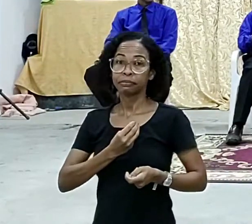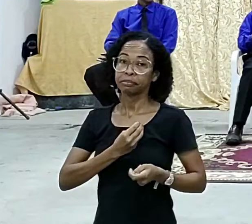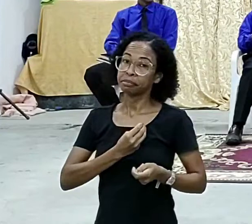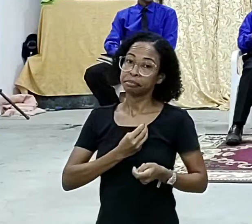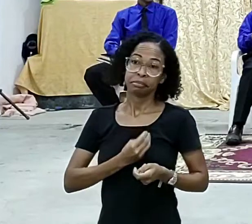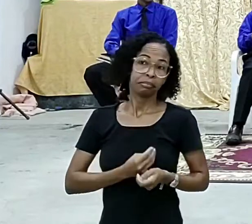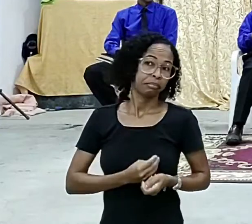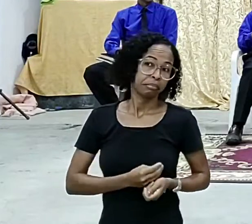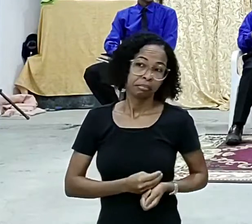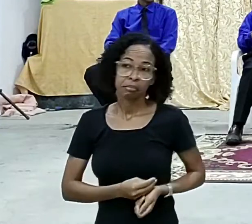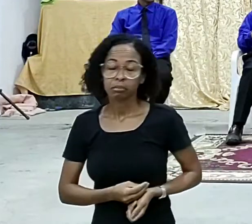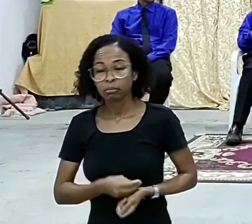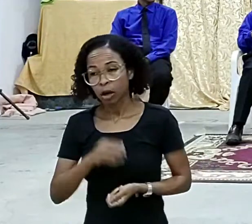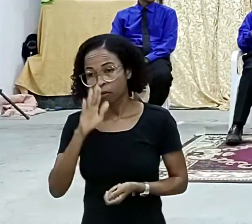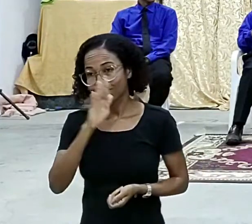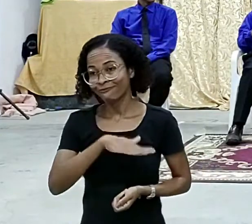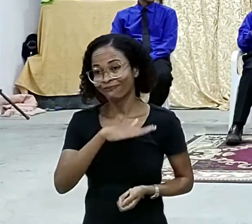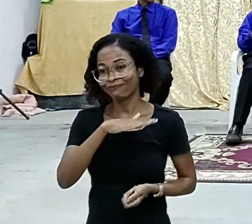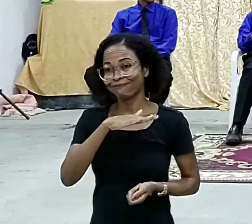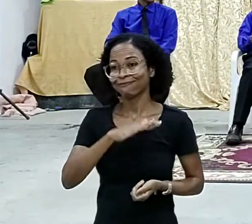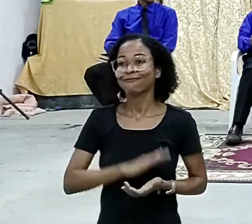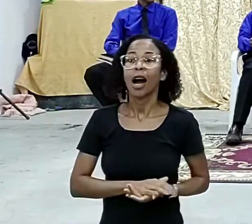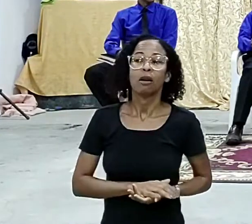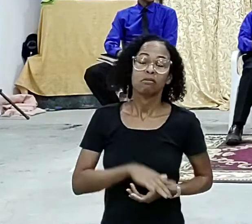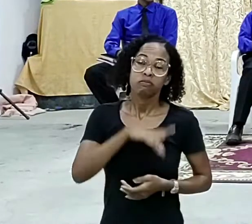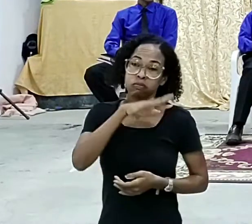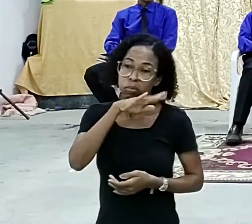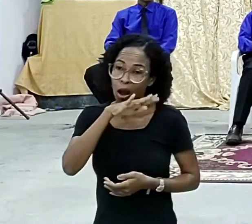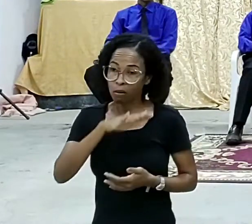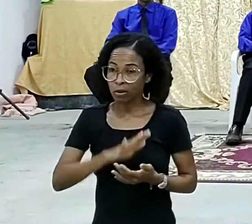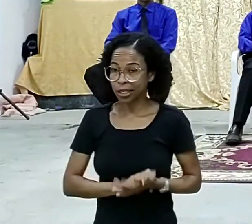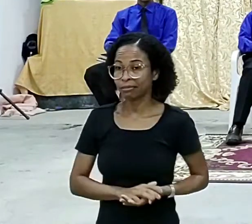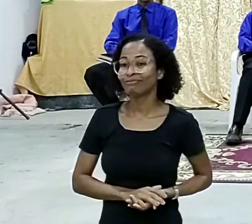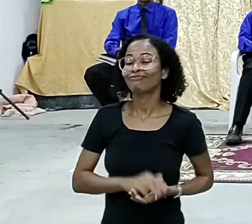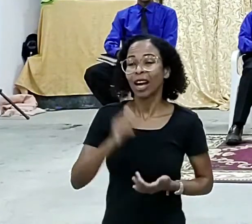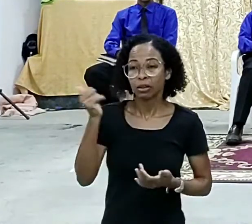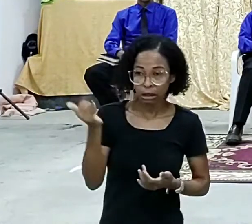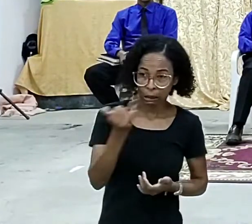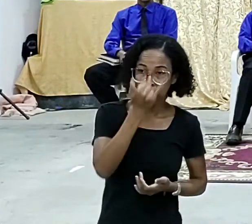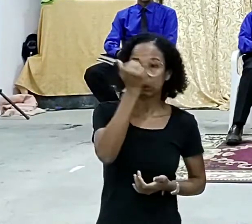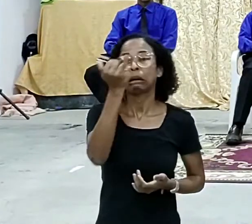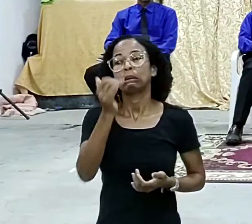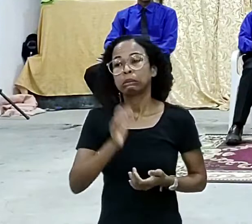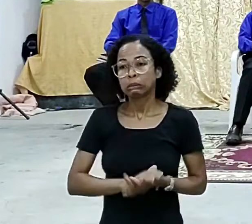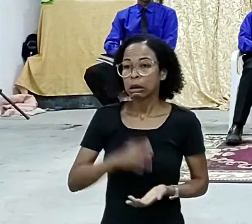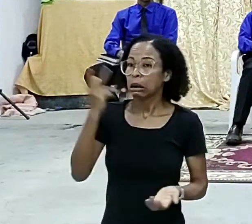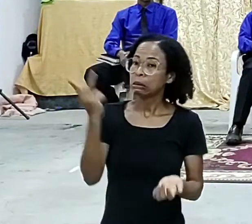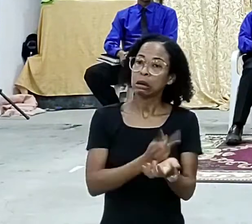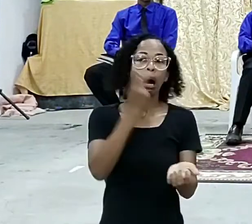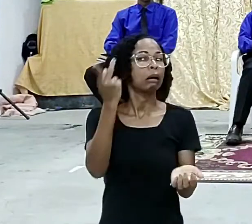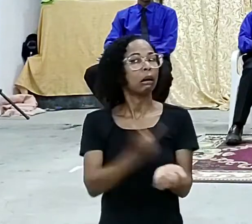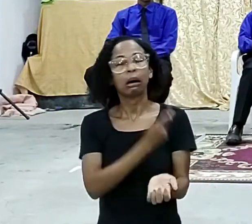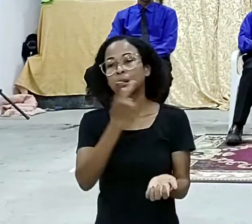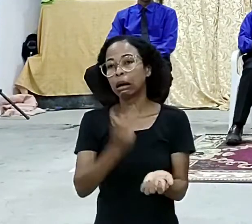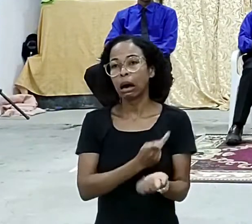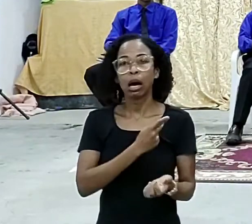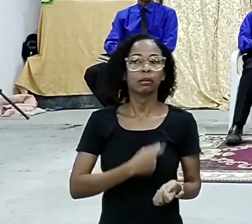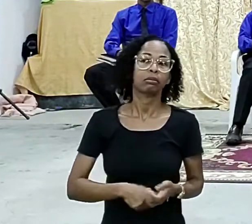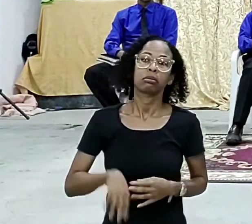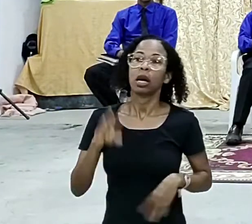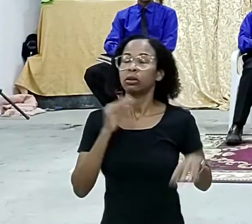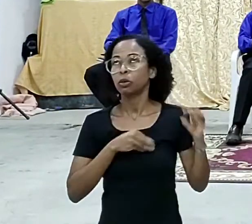guiar, nossa carruagem correrá grandemente